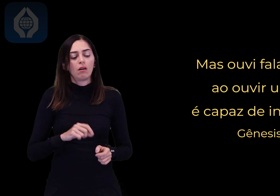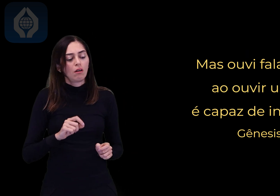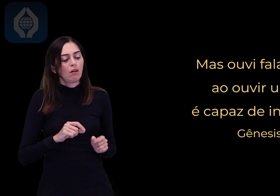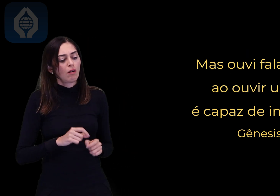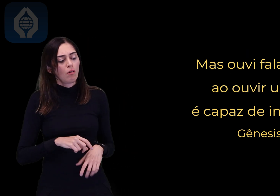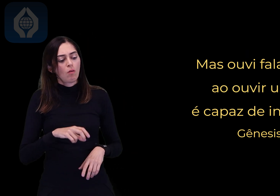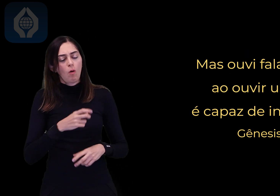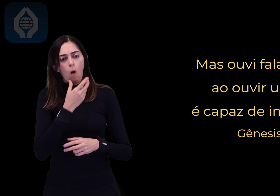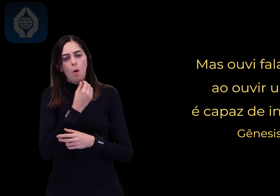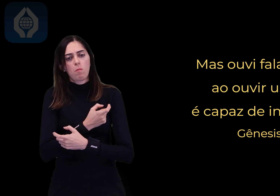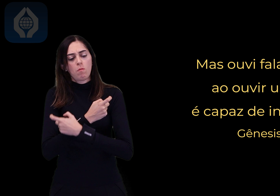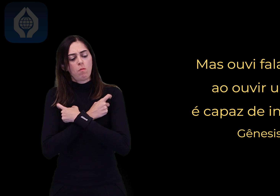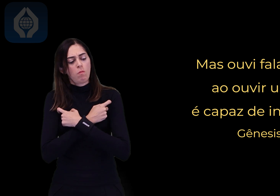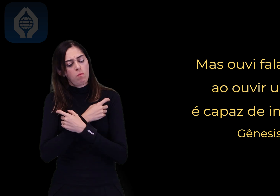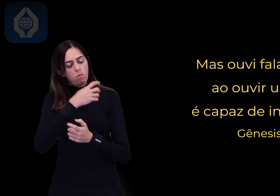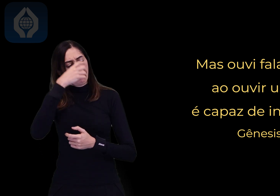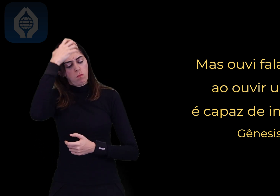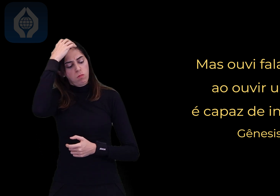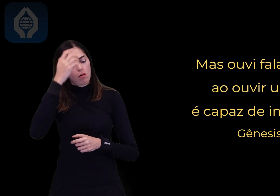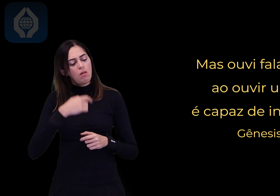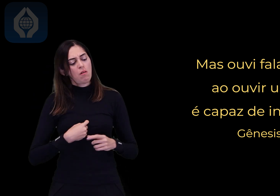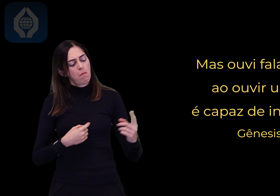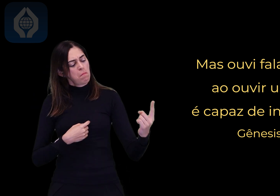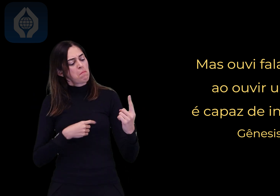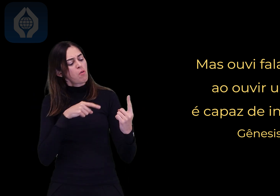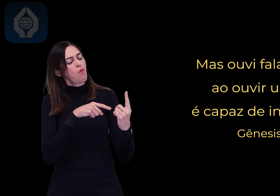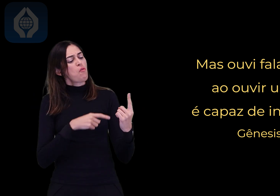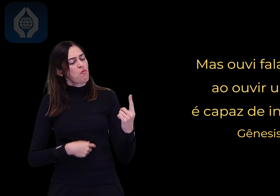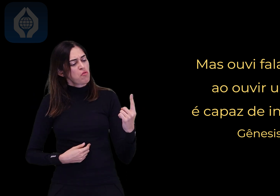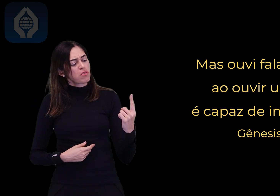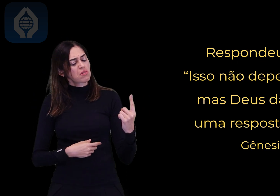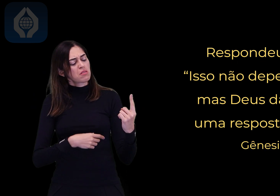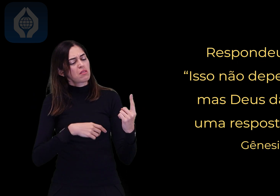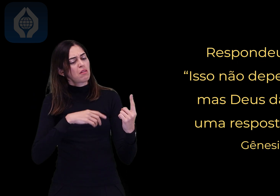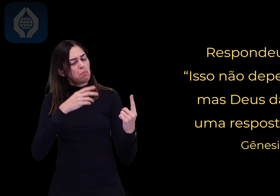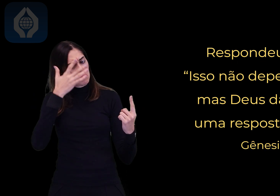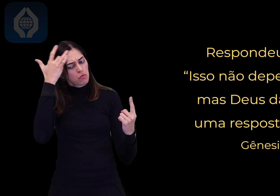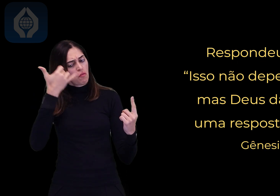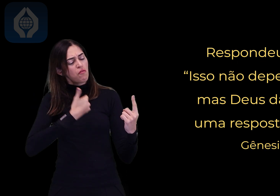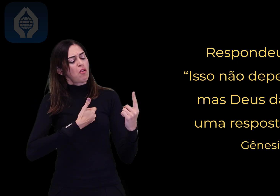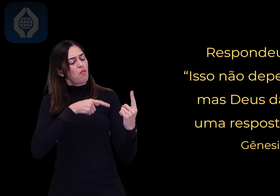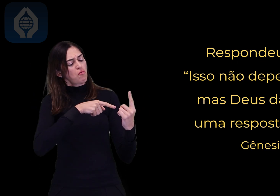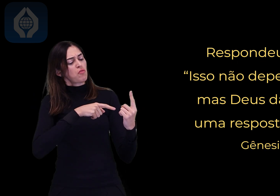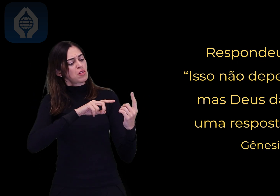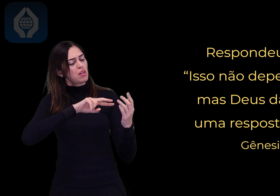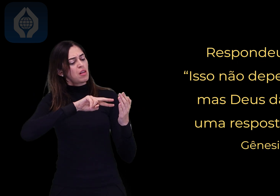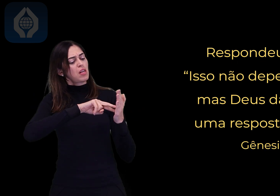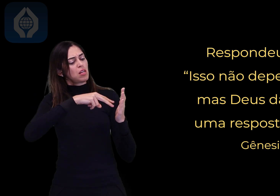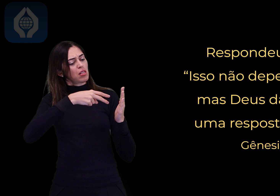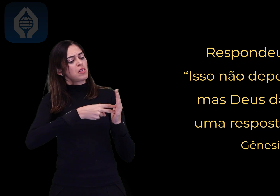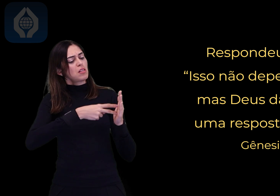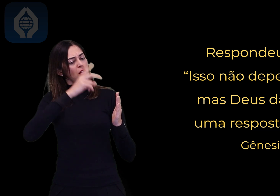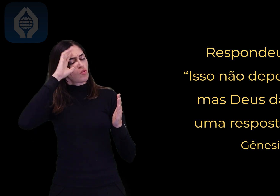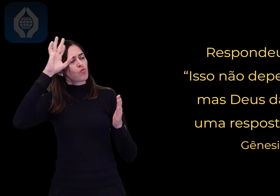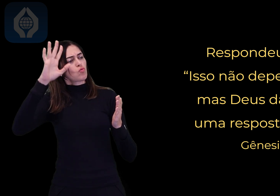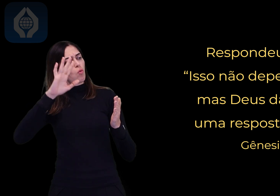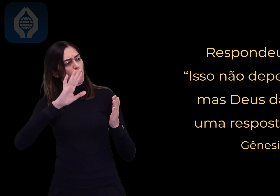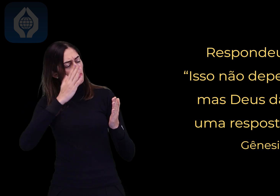que você, ao ouvir um sonho, é capaz de interpretá-lo. Respondeu-lhe José: isso não depende de mim, mas Deus dará